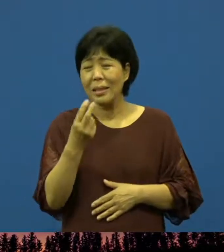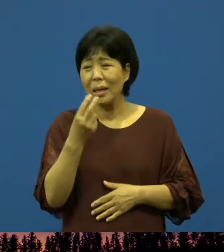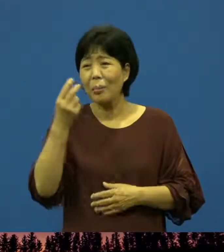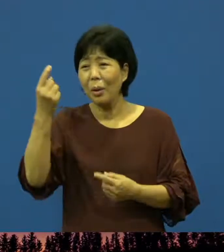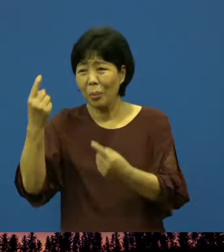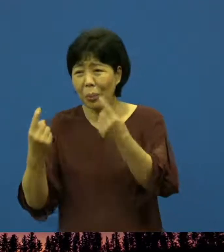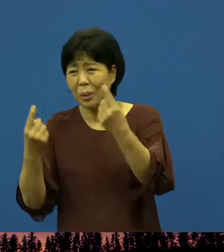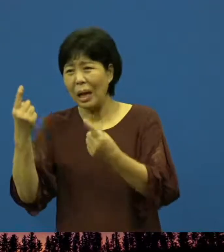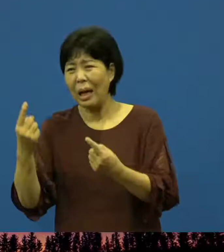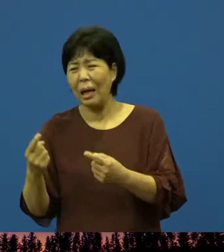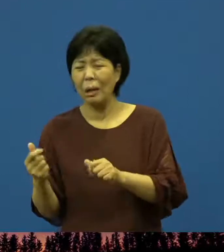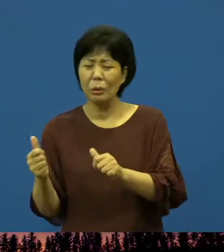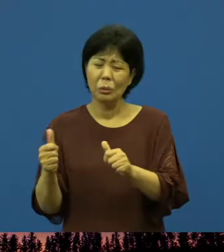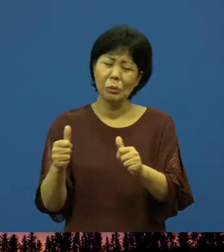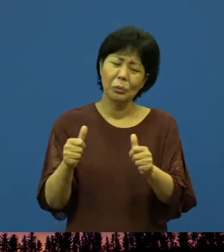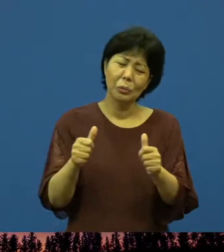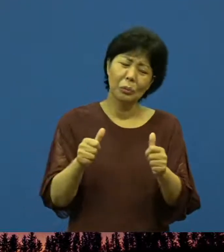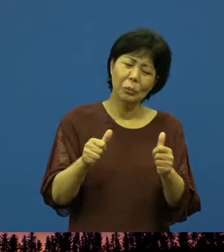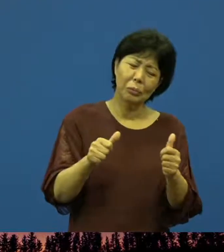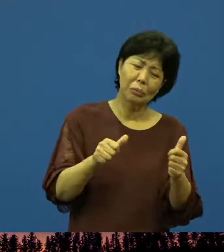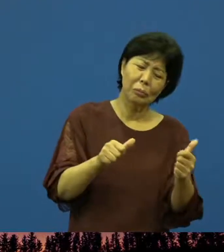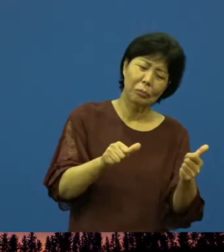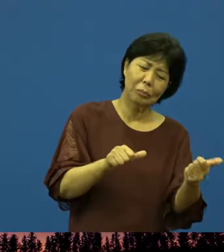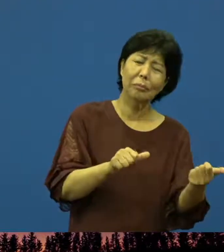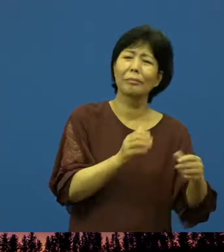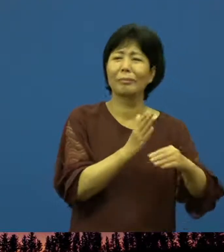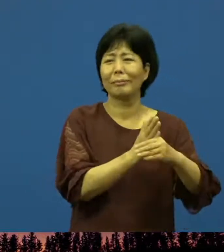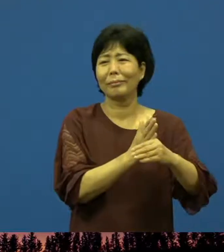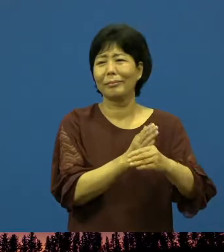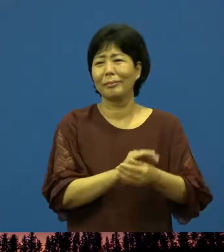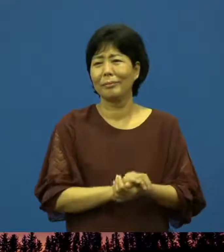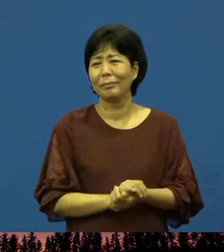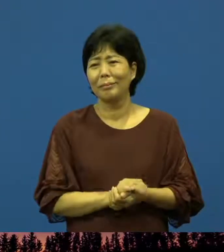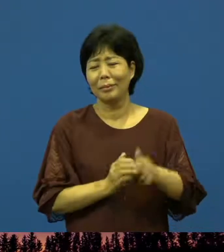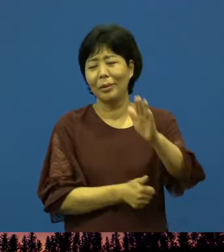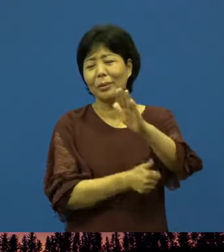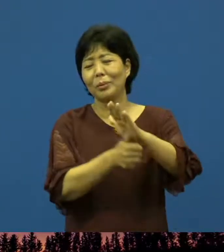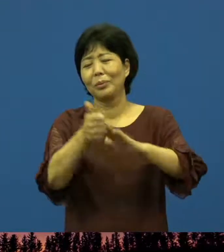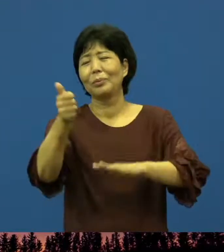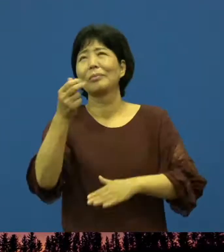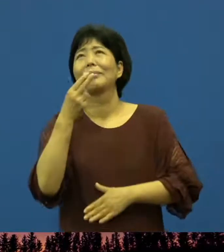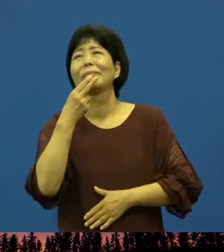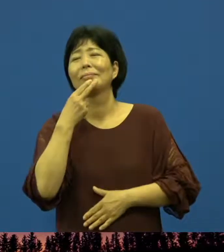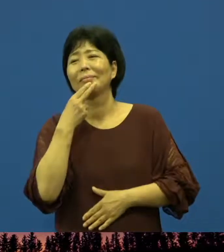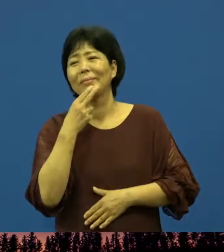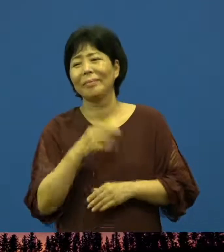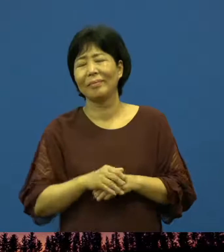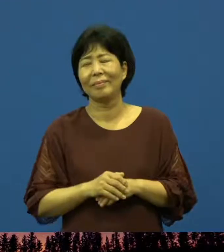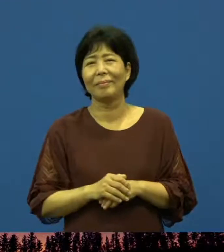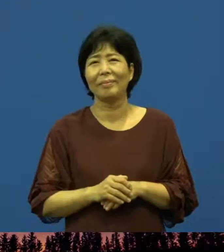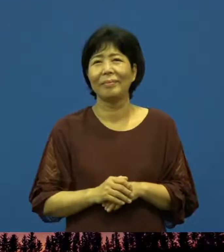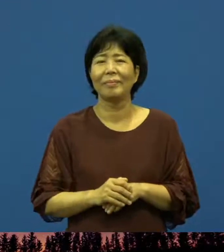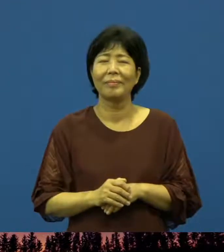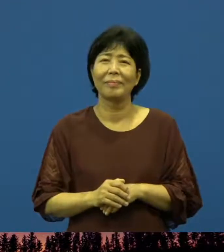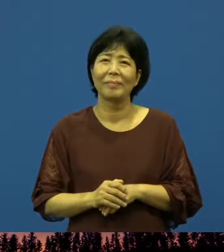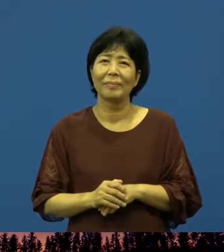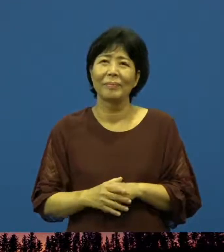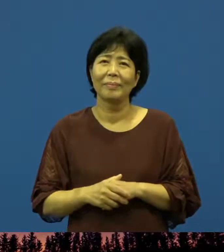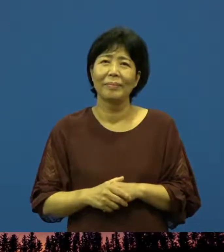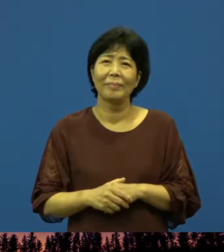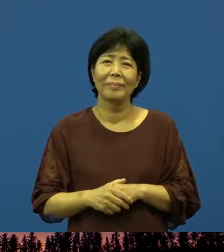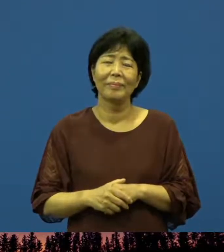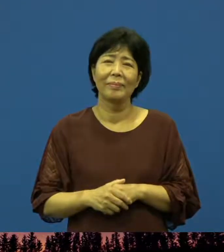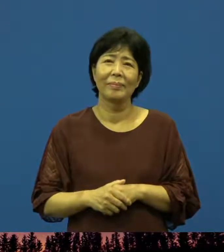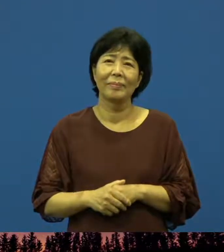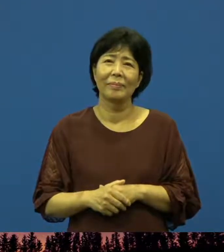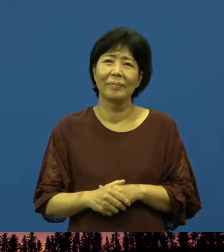거예요. 그러니까 몸 자체를 보면 소망이 없는 거죠. 그리스도가 그런 몸을 입고 오셨다고 그걸 받아들일 수 없다는 거예요.